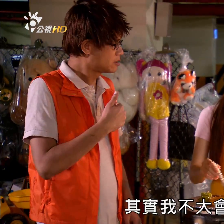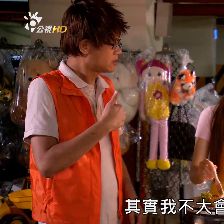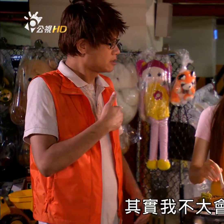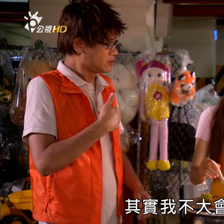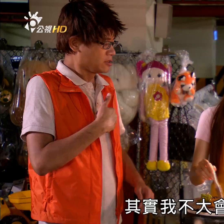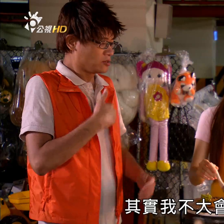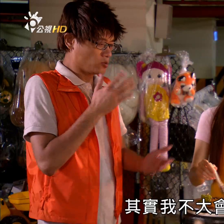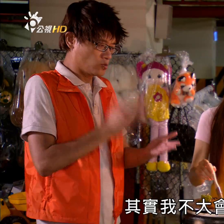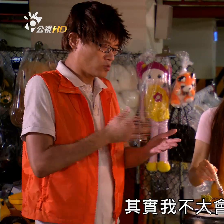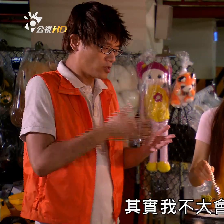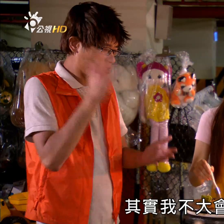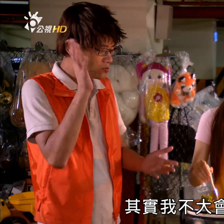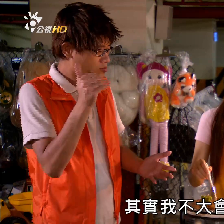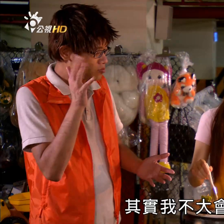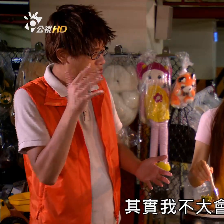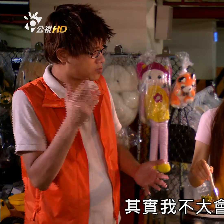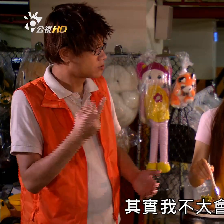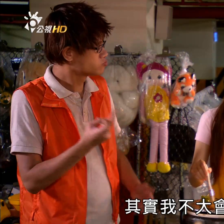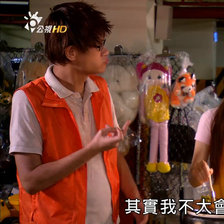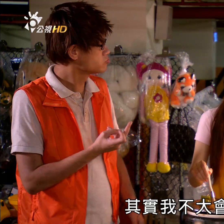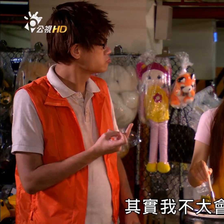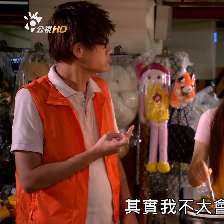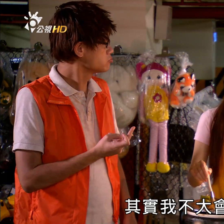其实我不大会讲话，